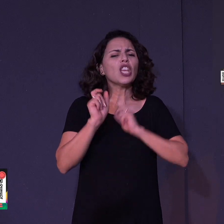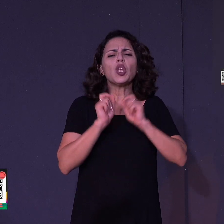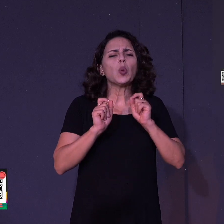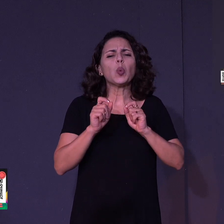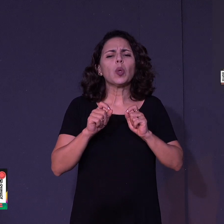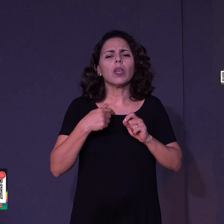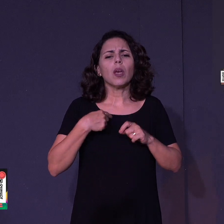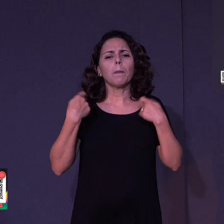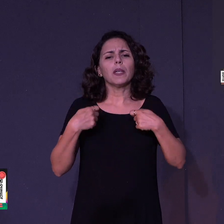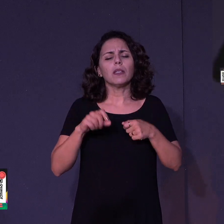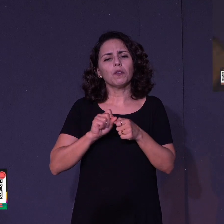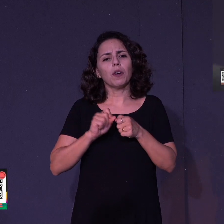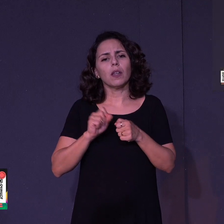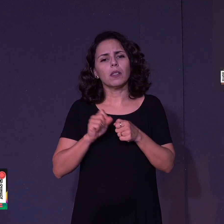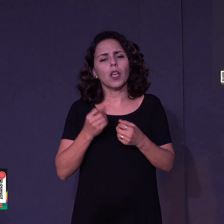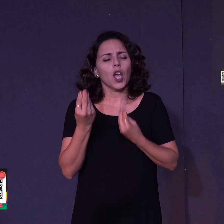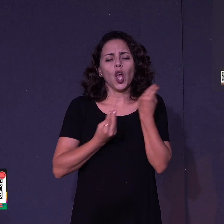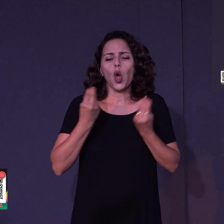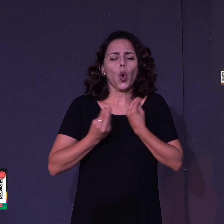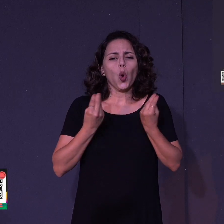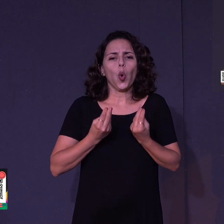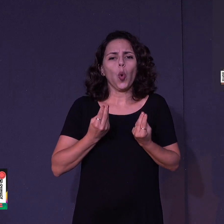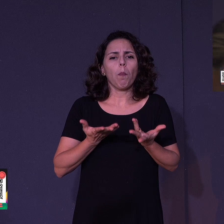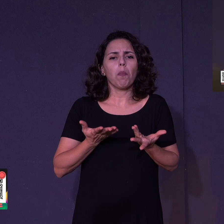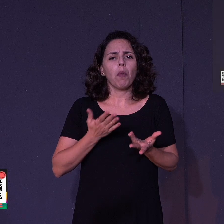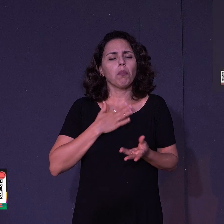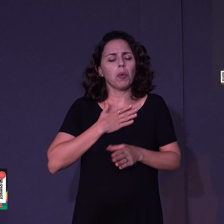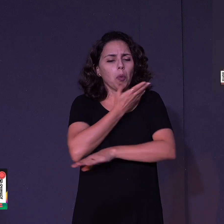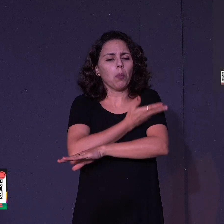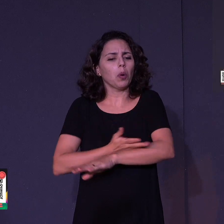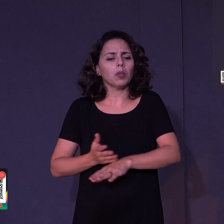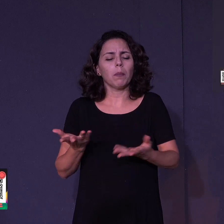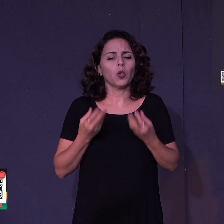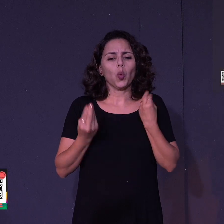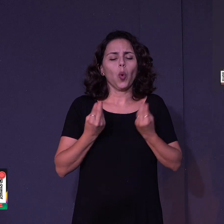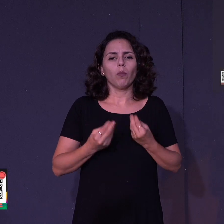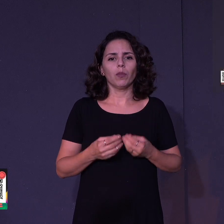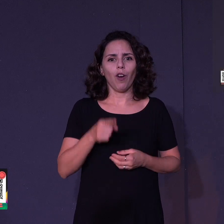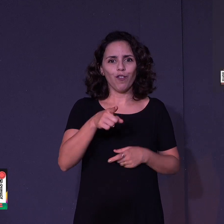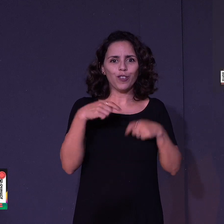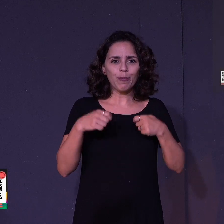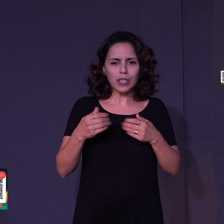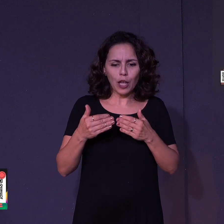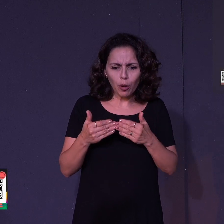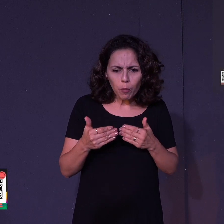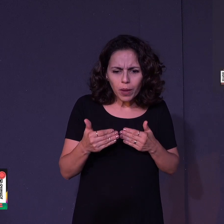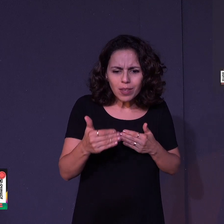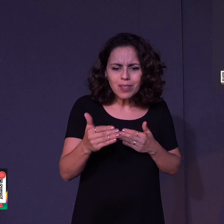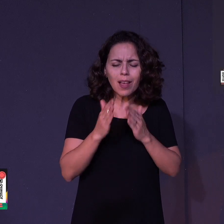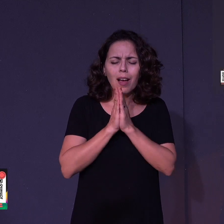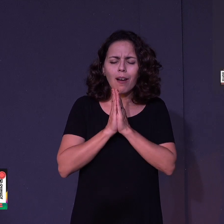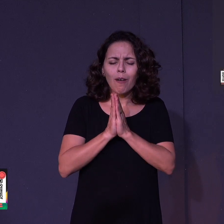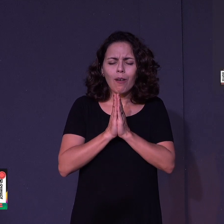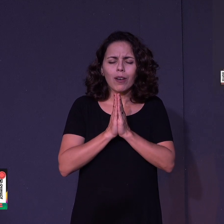que é que eu devo fazer? Como eu devo me portar? Comece orando. Comece priorizando